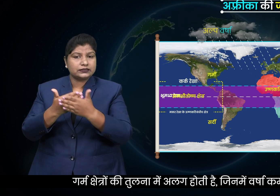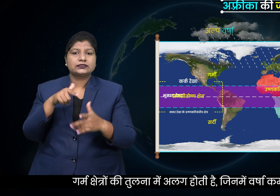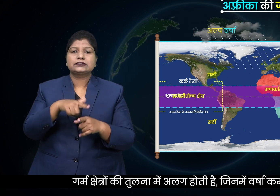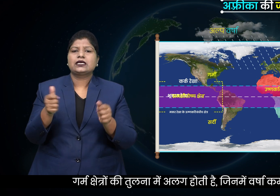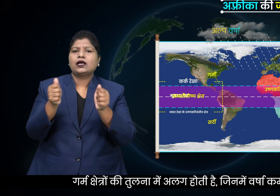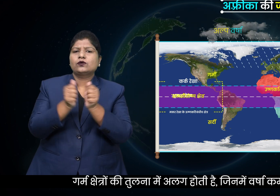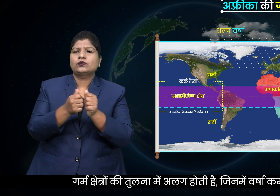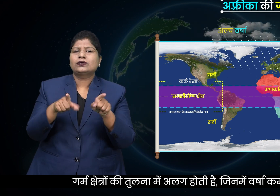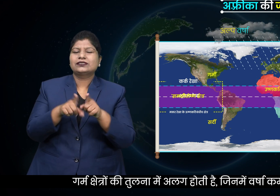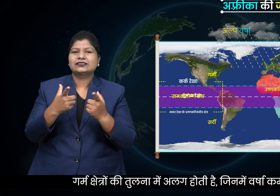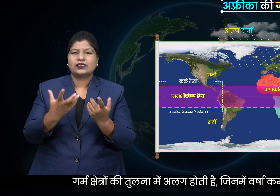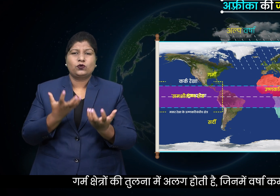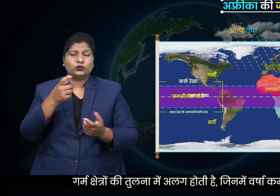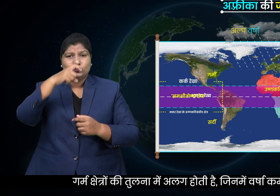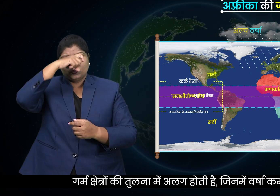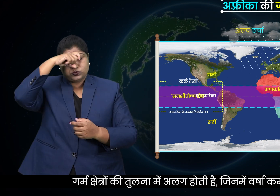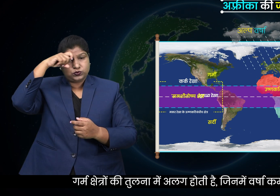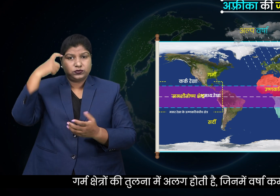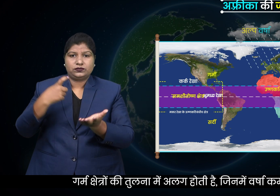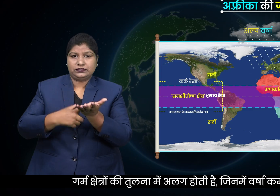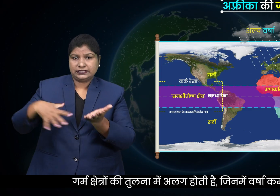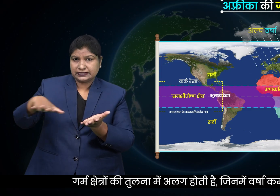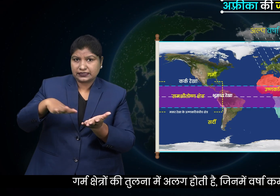जिनमें वर्षा कम होती है।